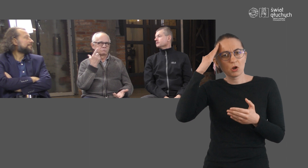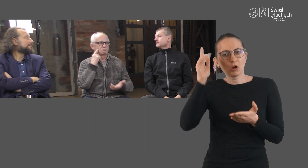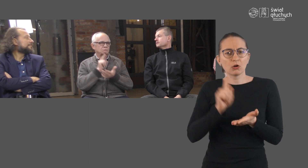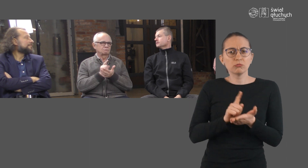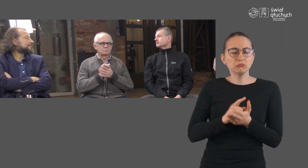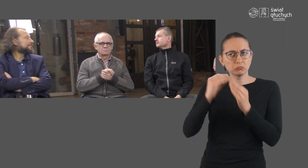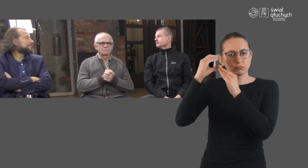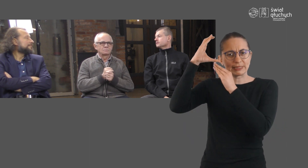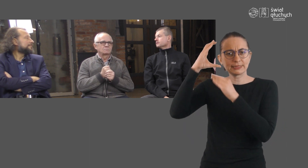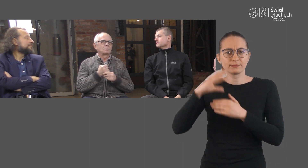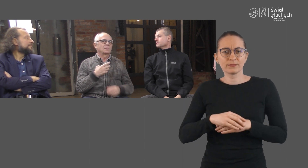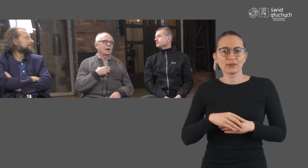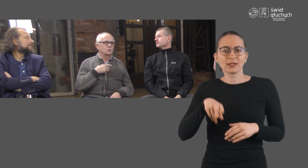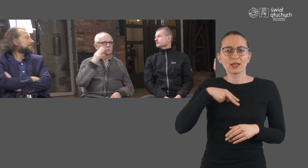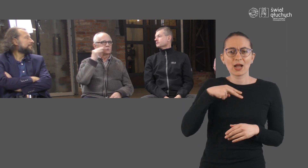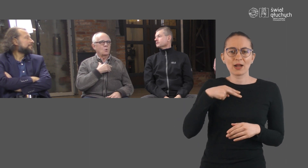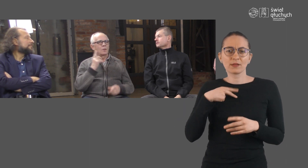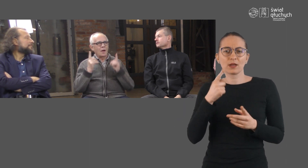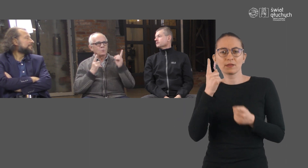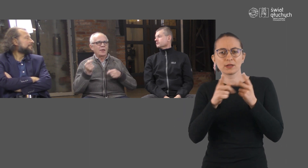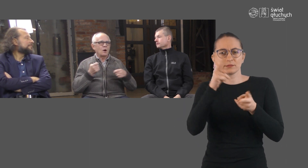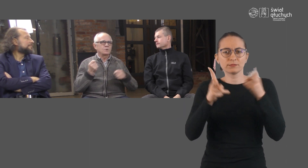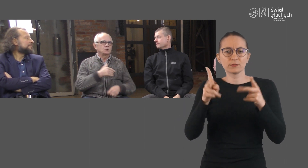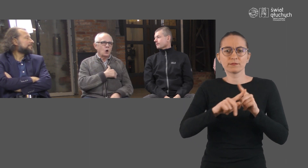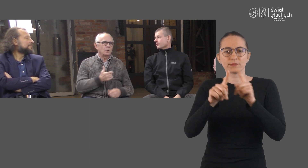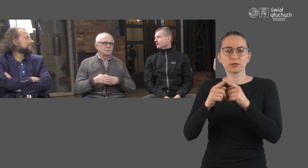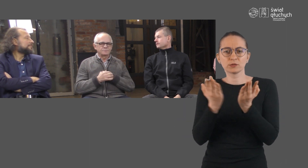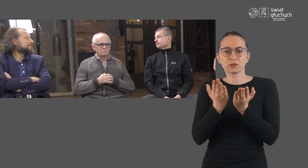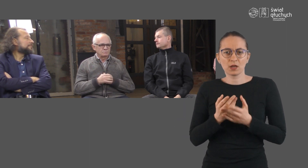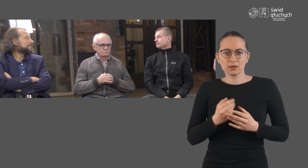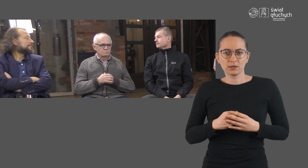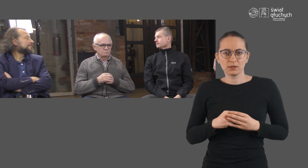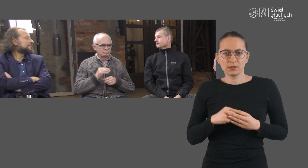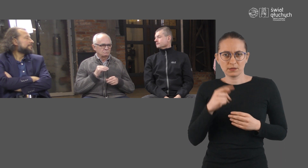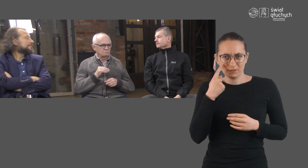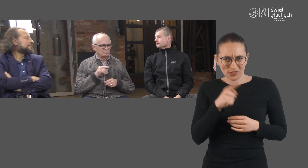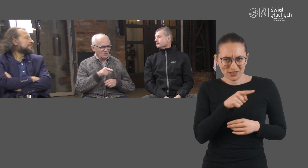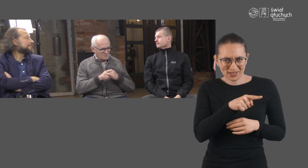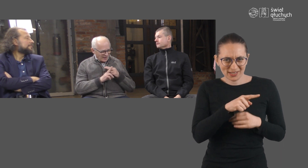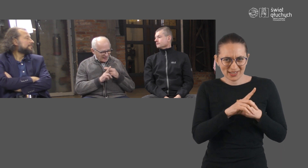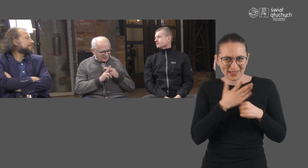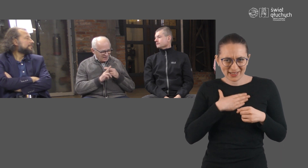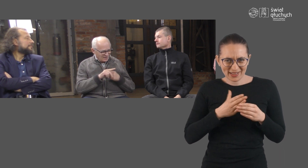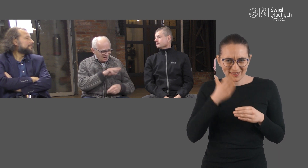byłem dosyć zdolnym uczniem, malowałem, rysowałem. Dyrektor szkoły, nauczyciele.